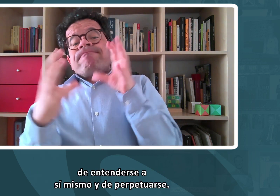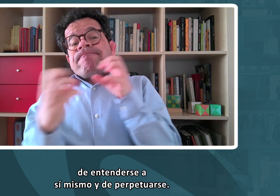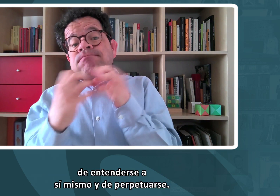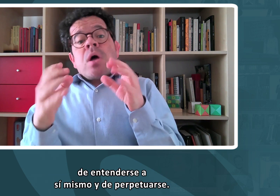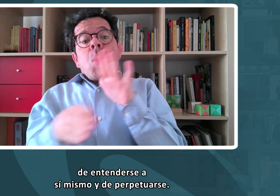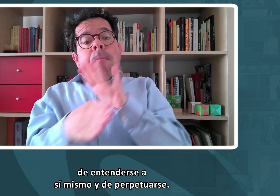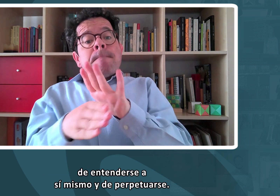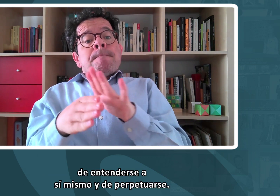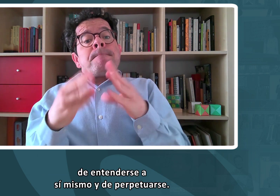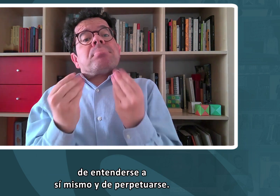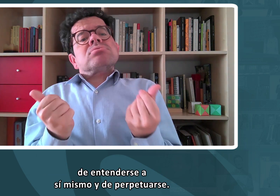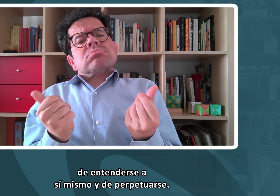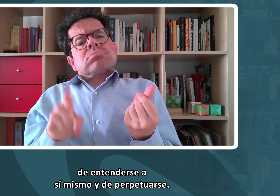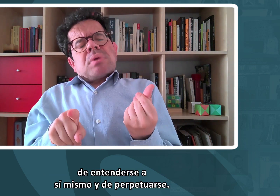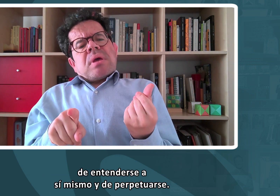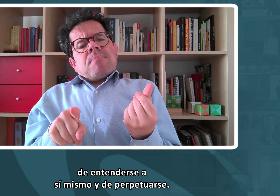de perpetuarse.